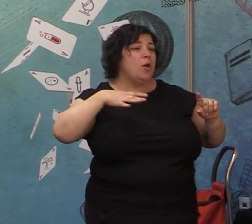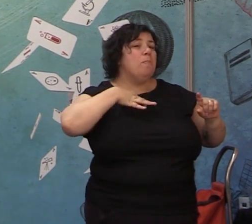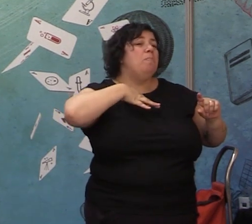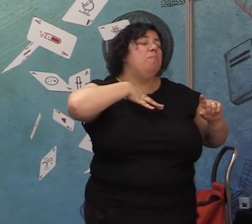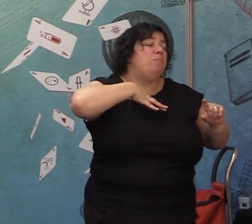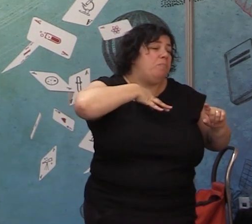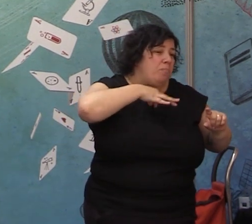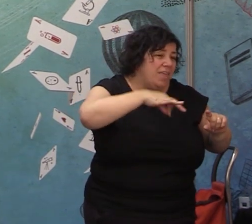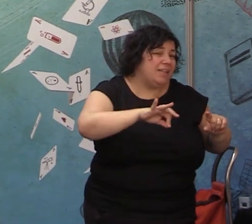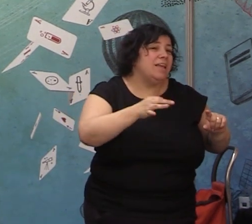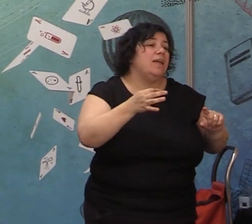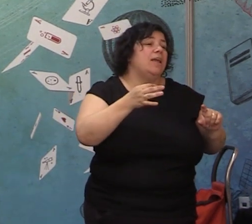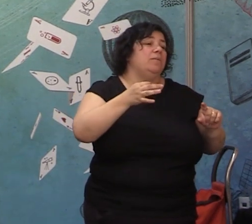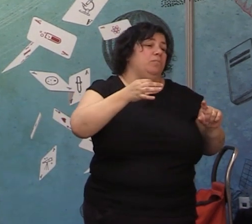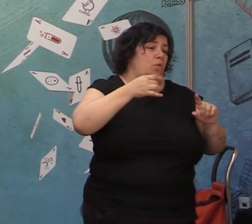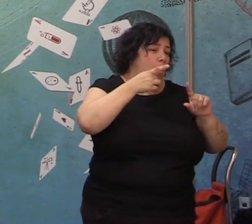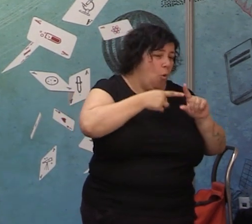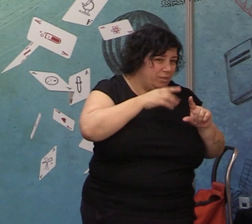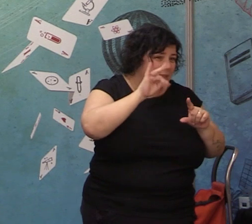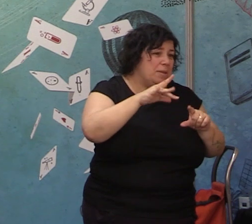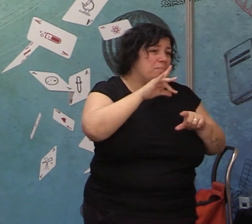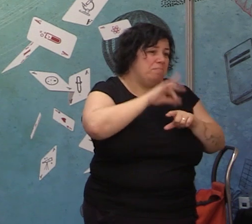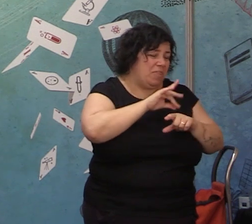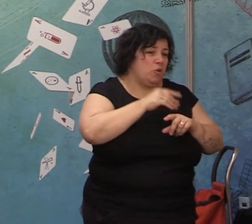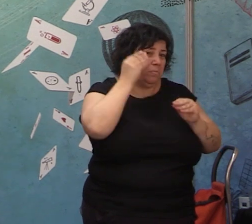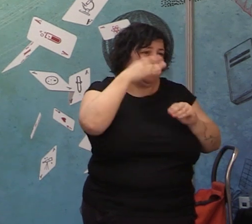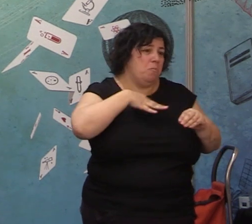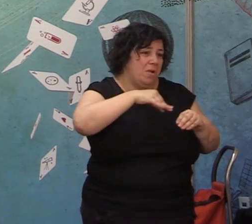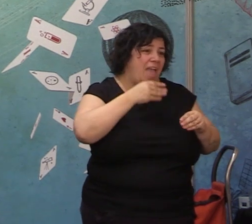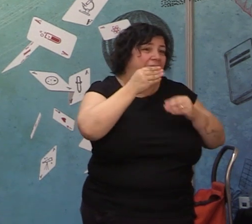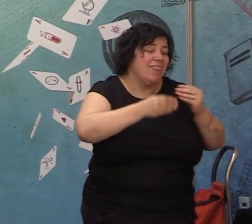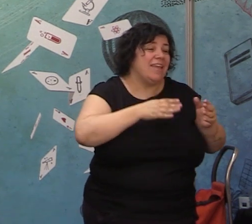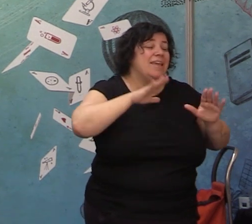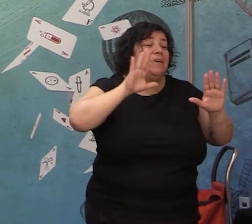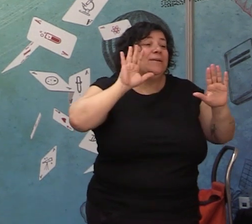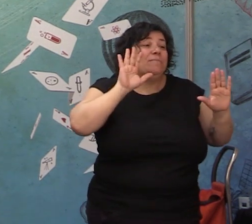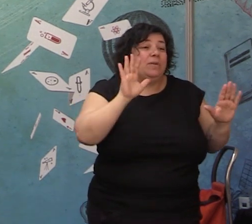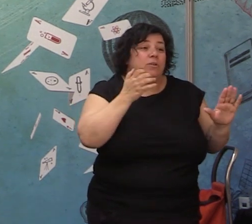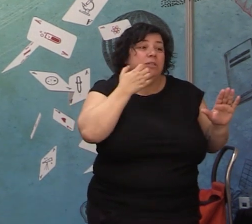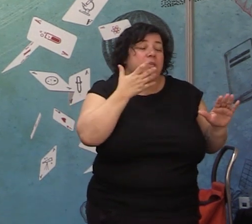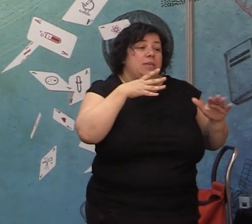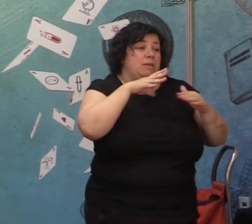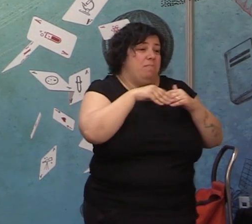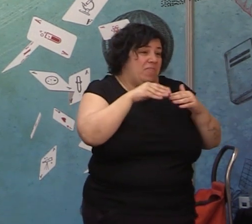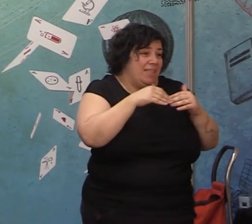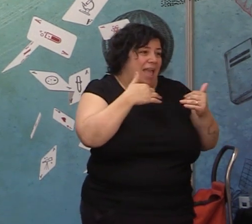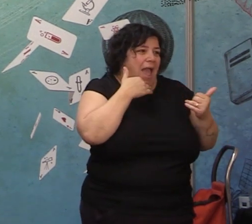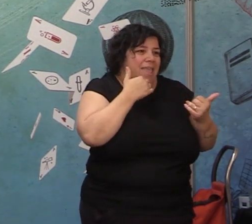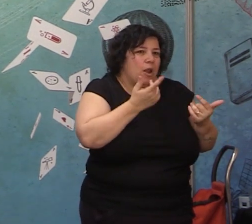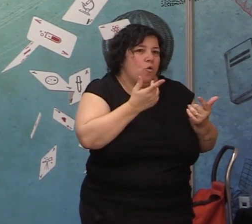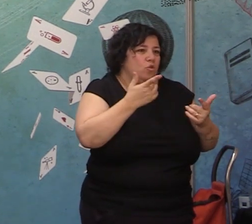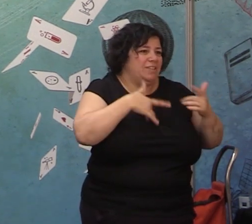eso pudiera ser útil, y eso sí podrían hacerlo los médicos de atención primaria. Y si el paciente pues tiene ya